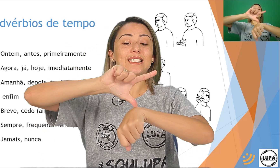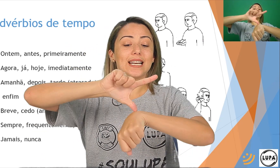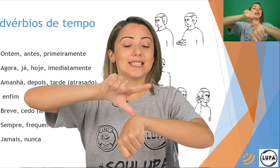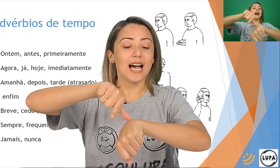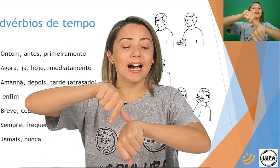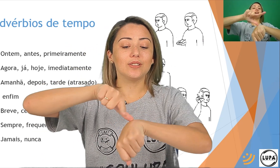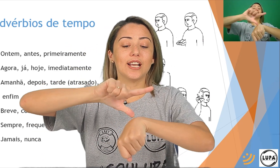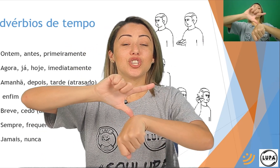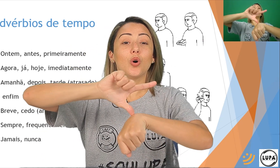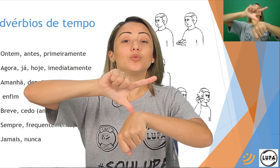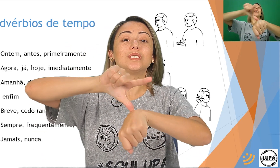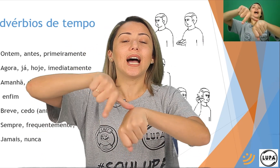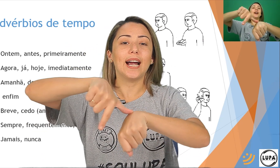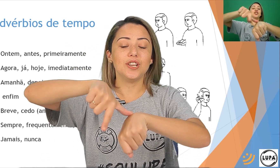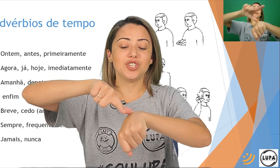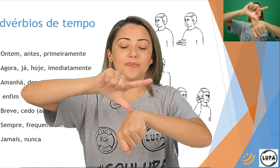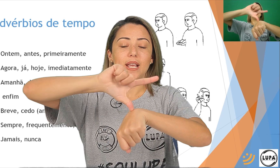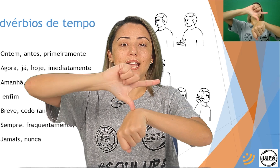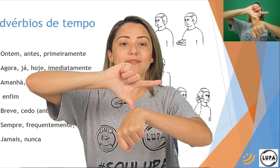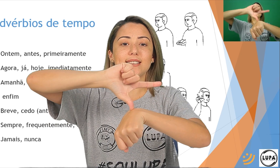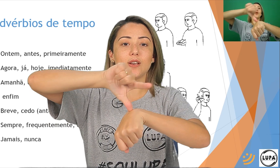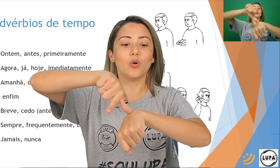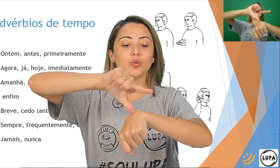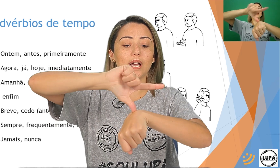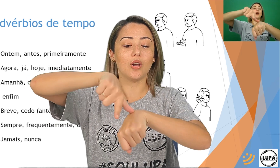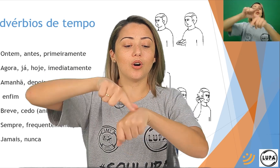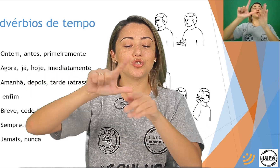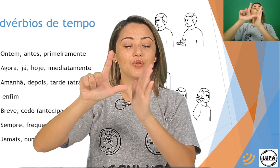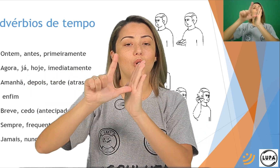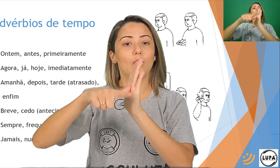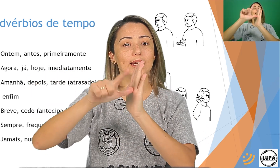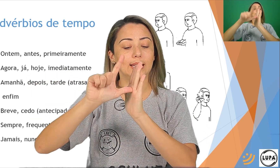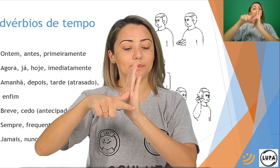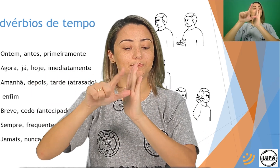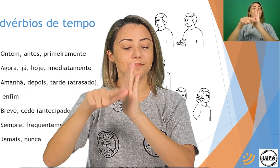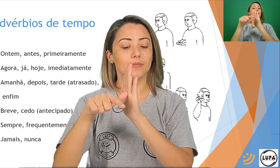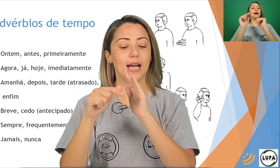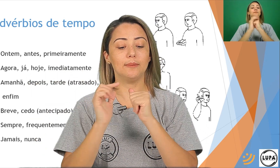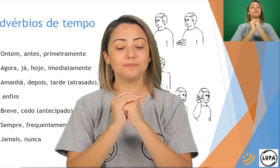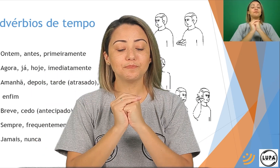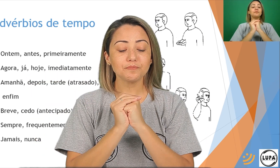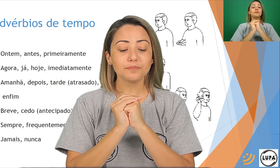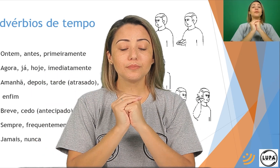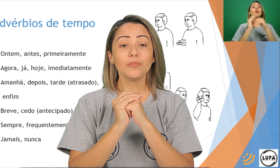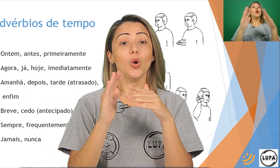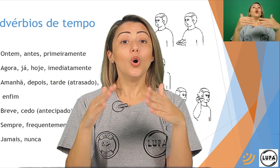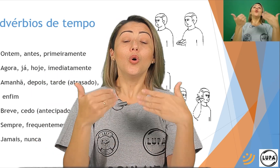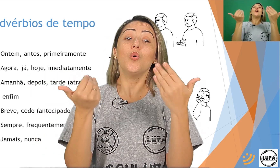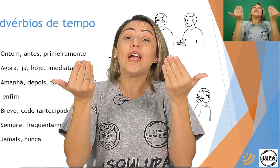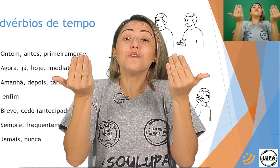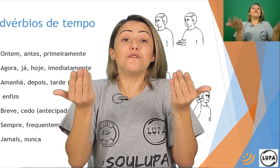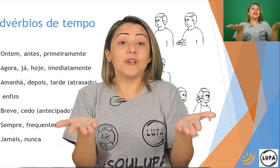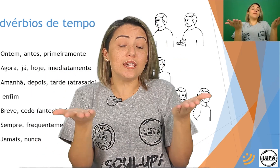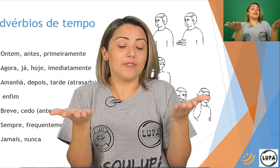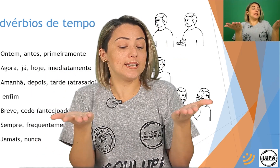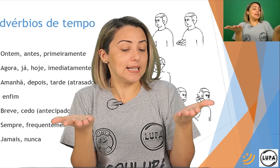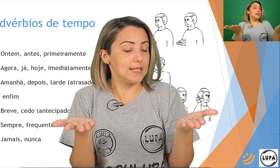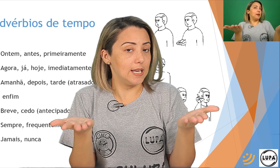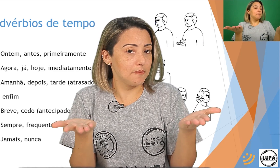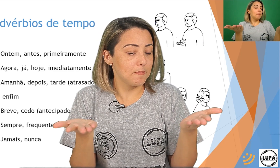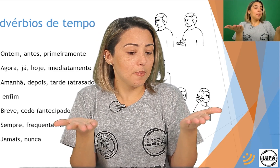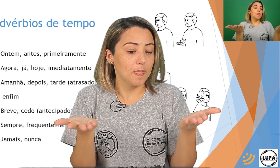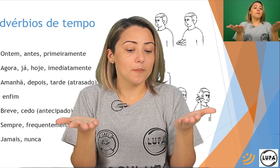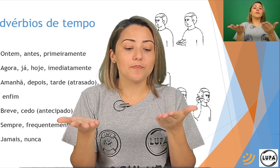ou de atrasado, né? Chegou tarde, ele vai ser ou no relógio ou aqui, tá? O enfim vai